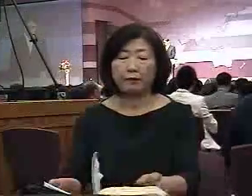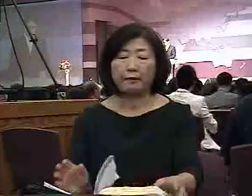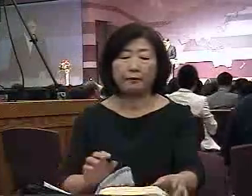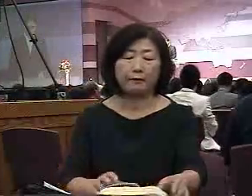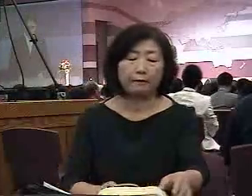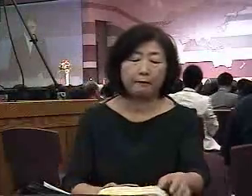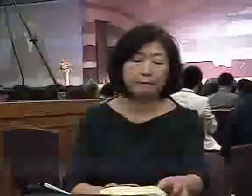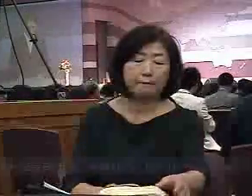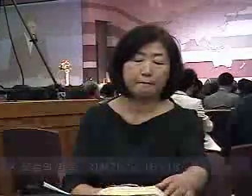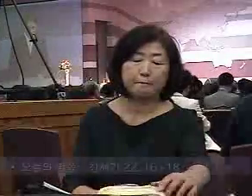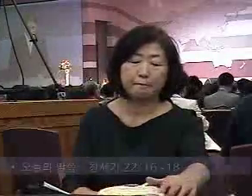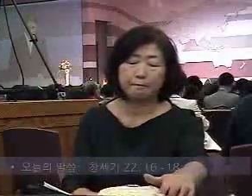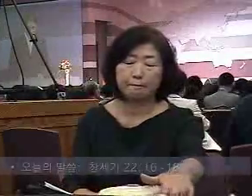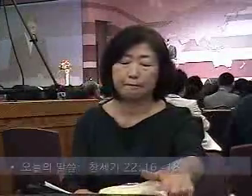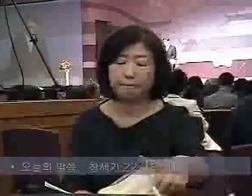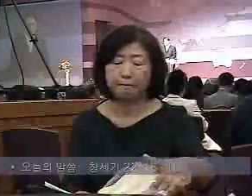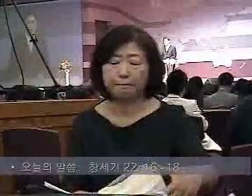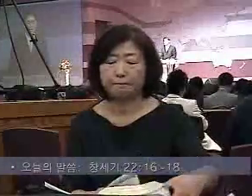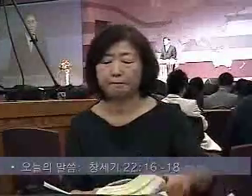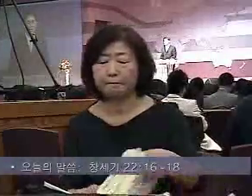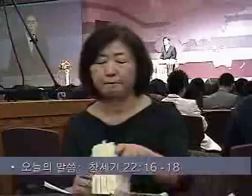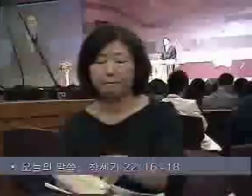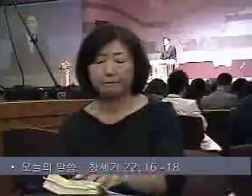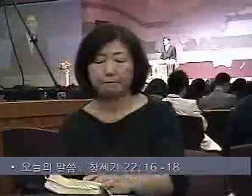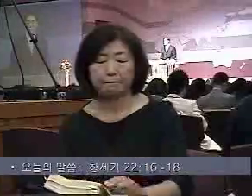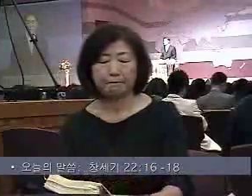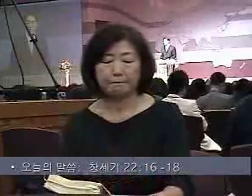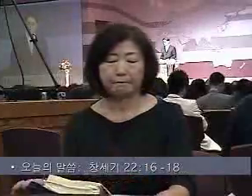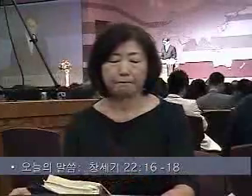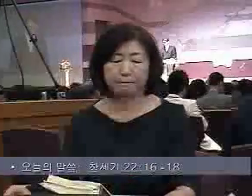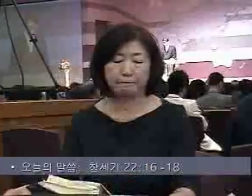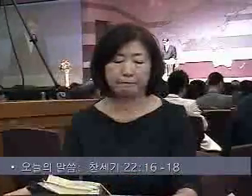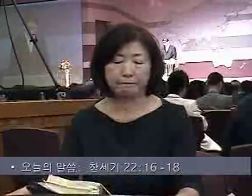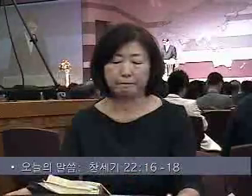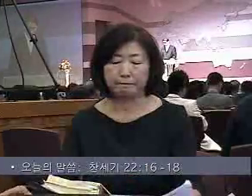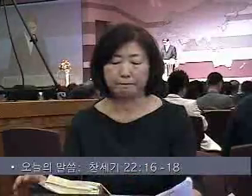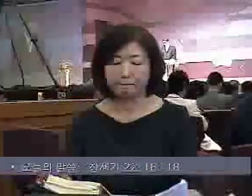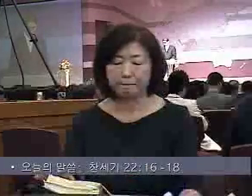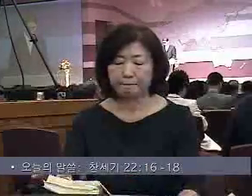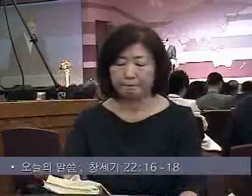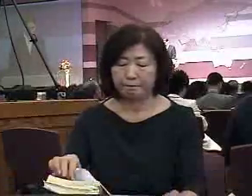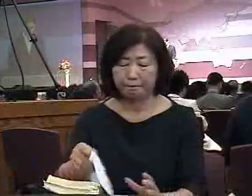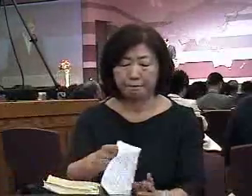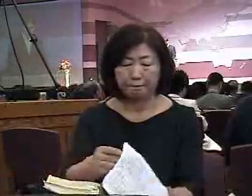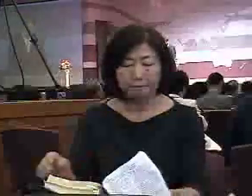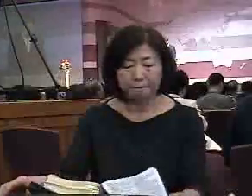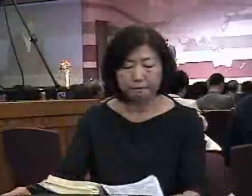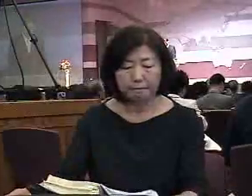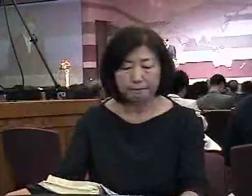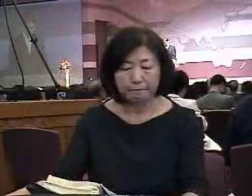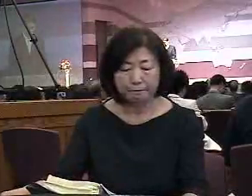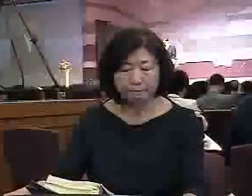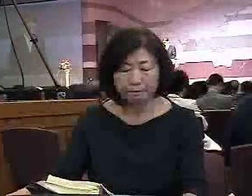오늘 하나님께서 우리에게 주시는 말씀은 창세기 22장 16절부터 18절 말씀입니다.